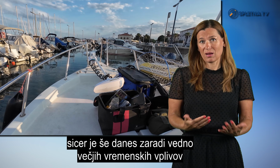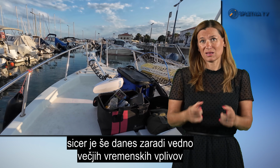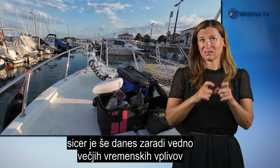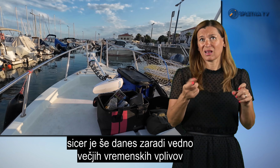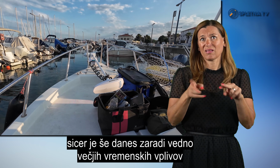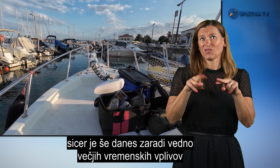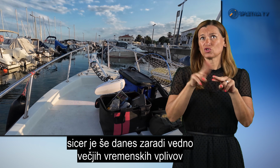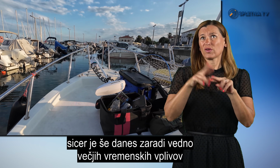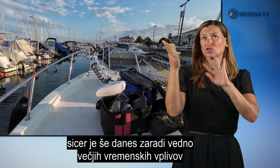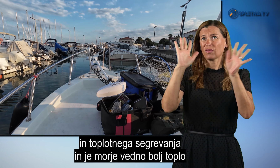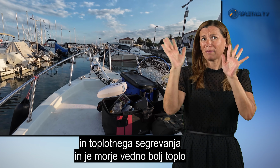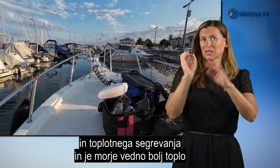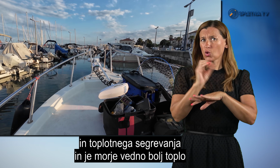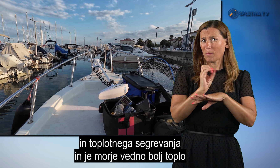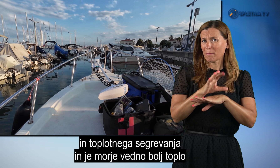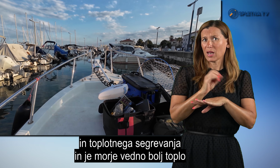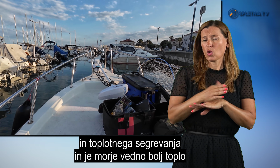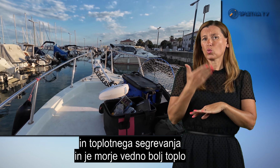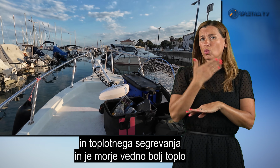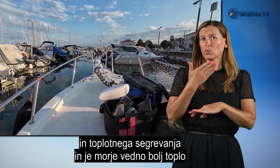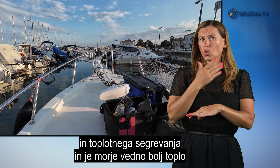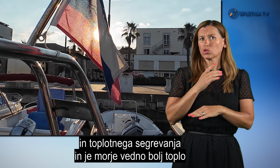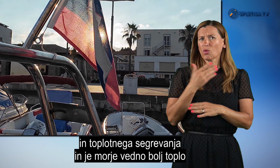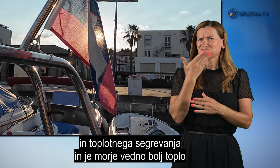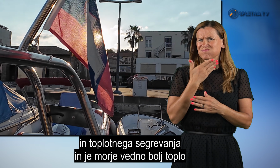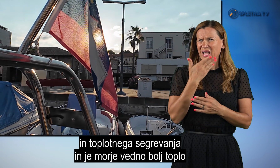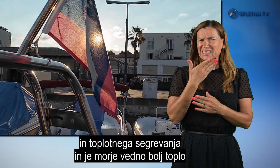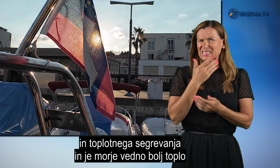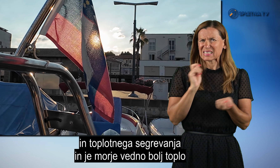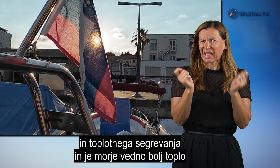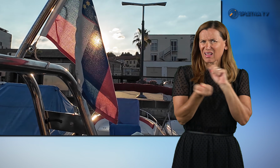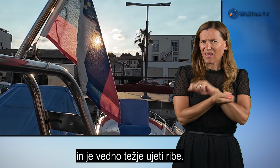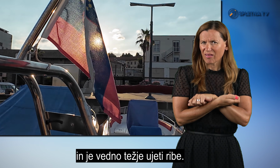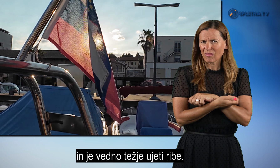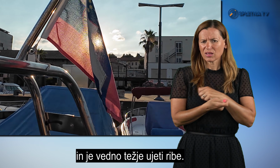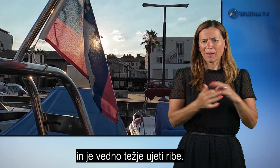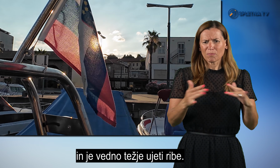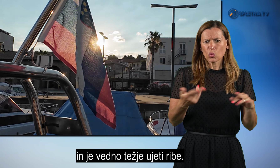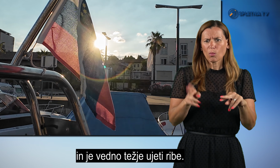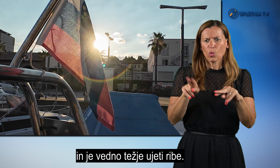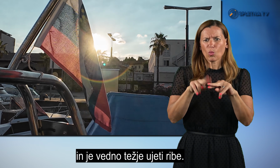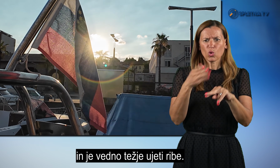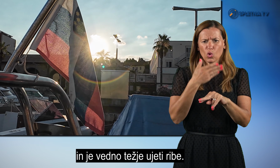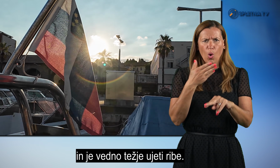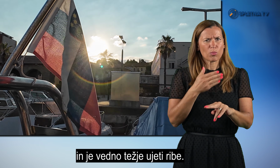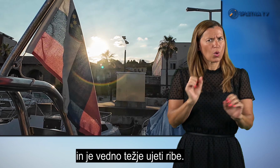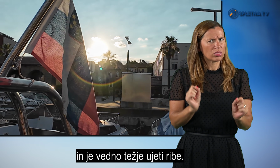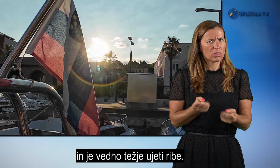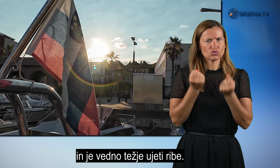teh vremenskih vplivov in toplotnega segrevanja in je morje vedno bolj toplo in je vedno težje ujeti